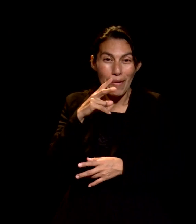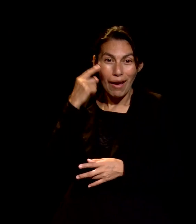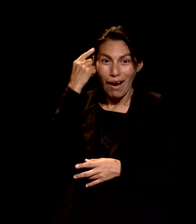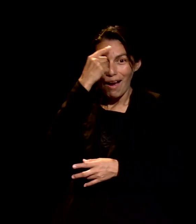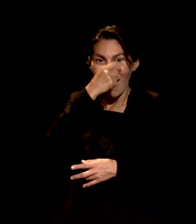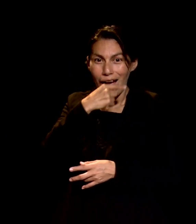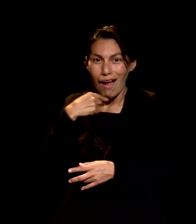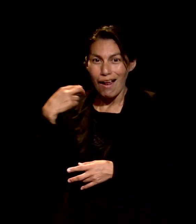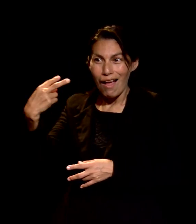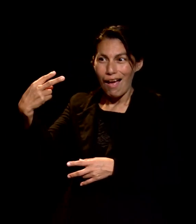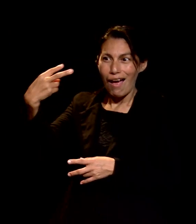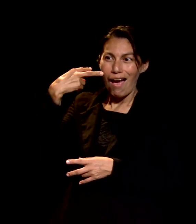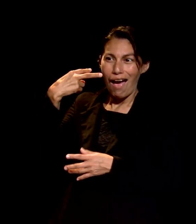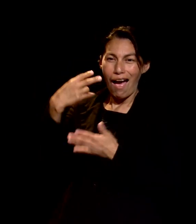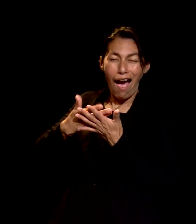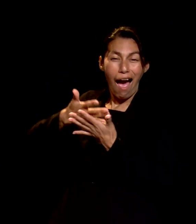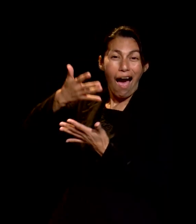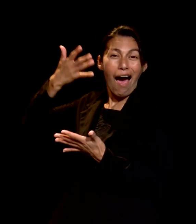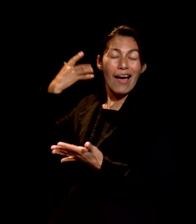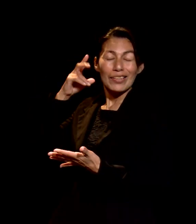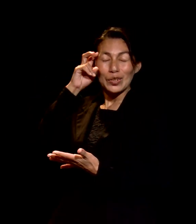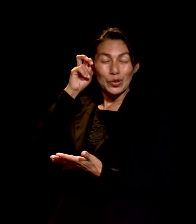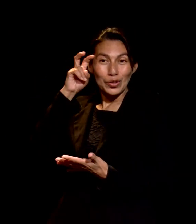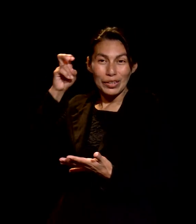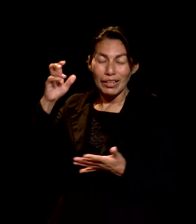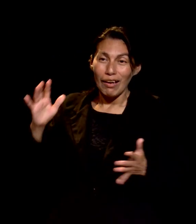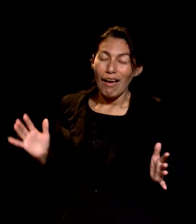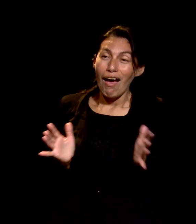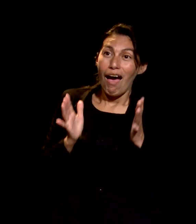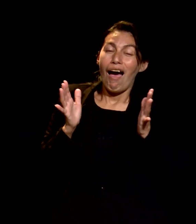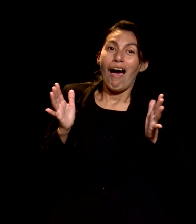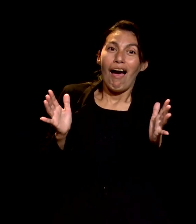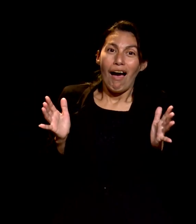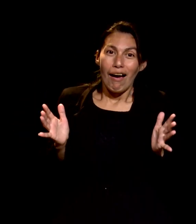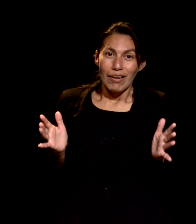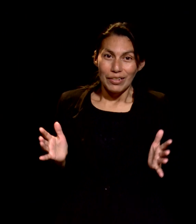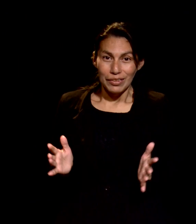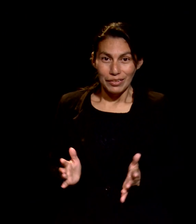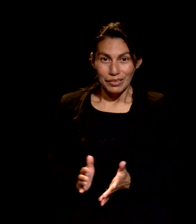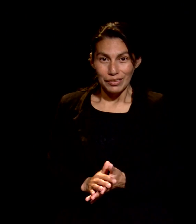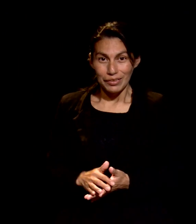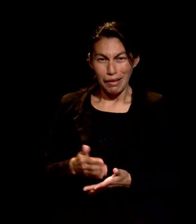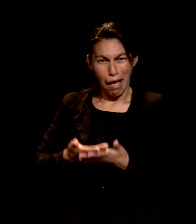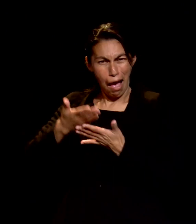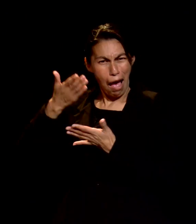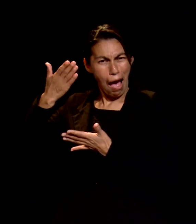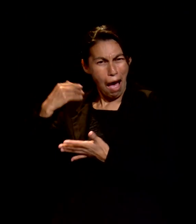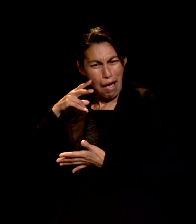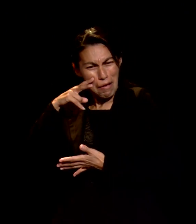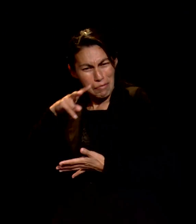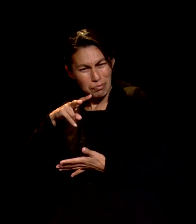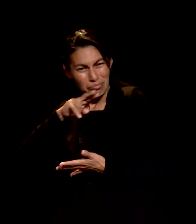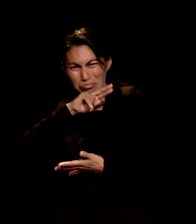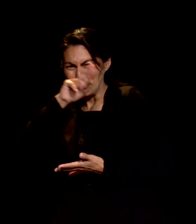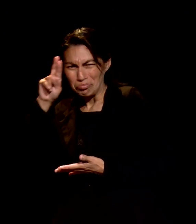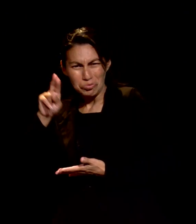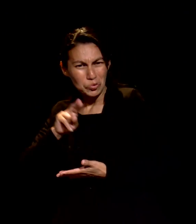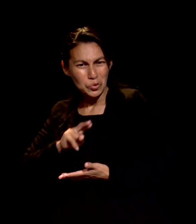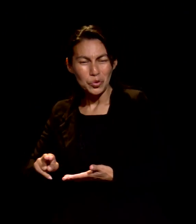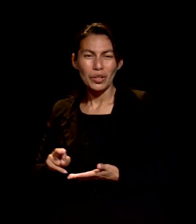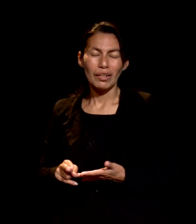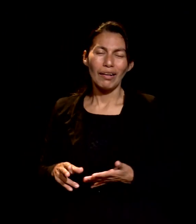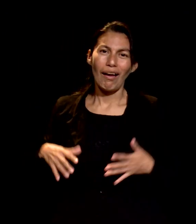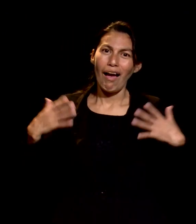haber visto el rostro de la persona con la que había soñado que yo nunca la había visto antes hasta